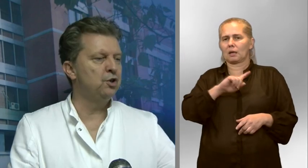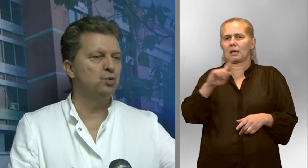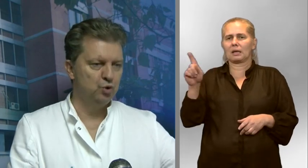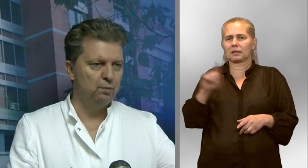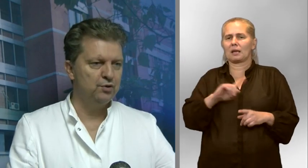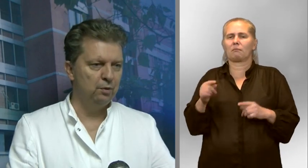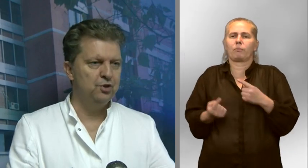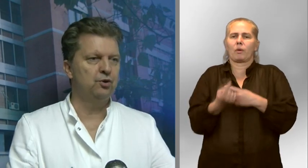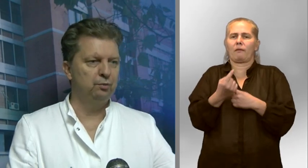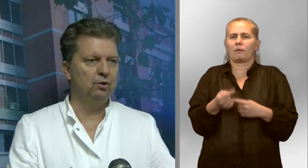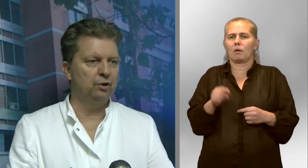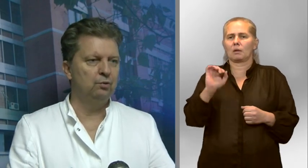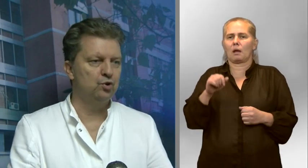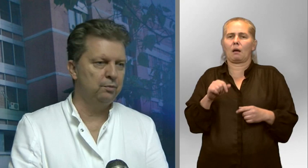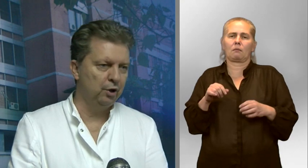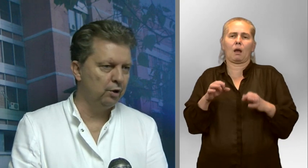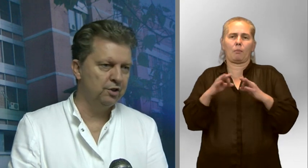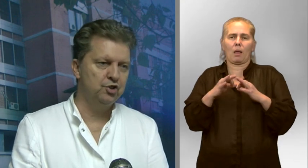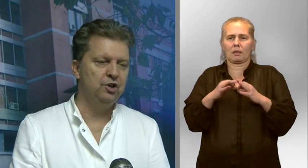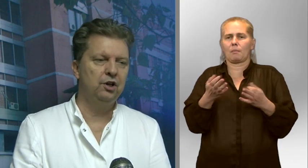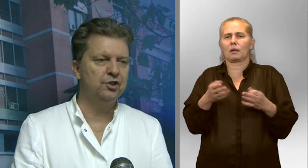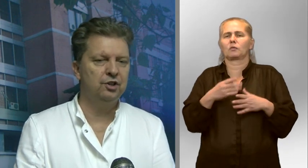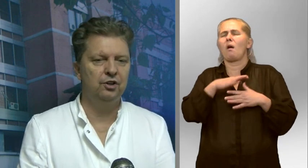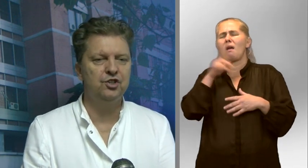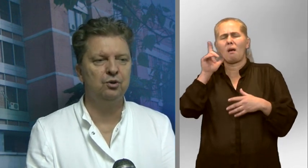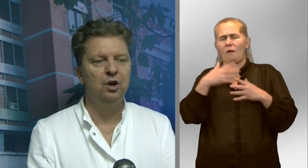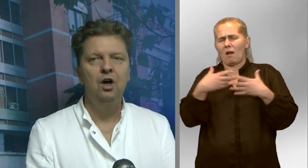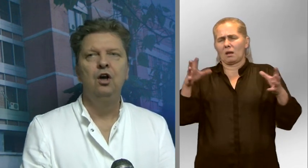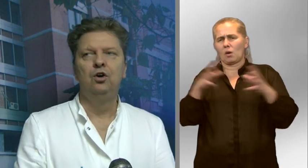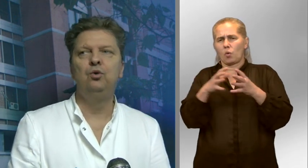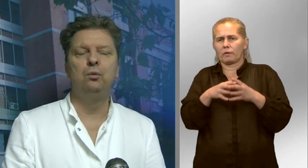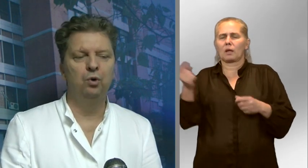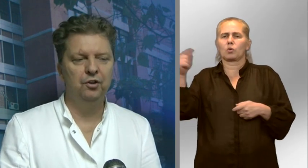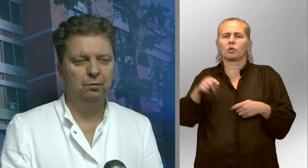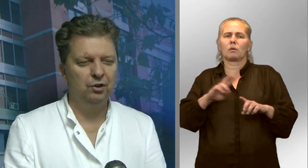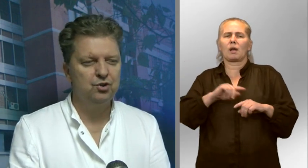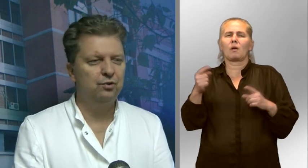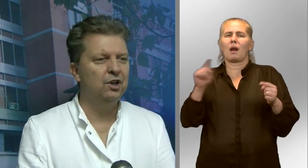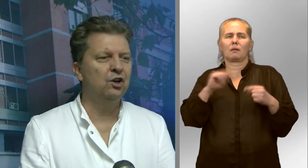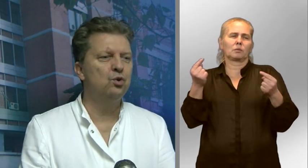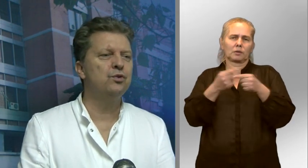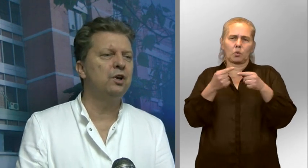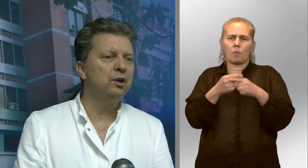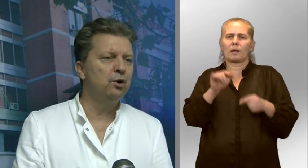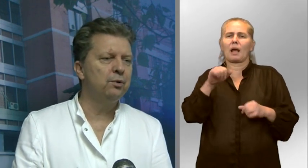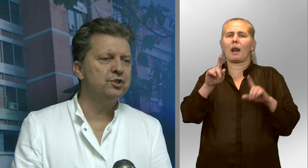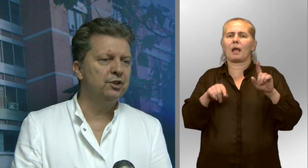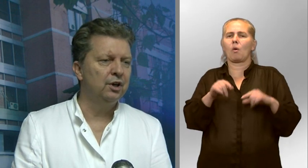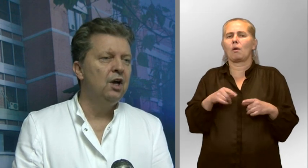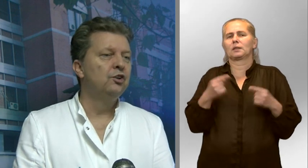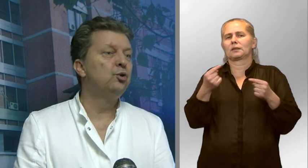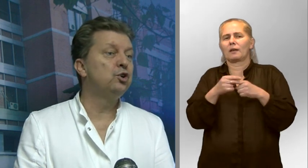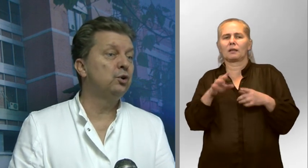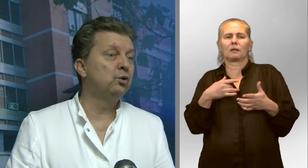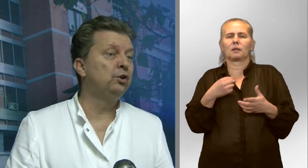svoje mesto, ustupe svoje mesto da bi ušli preko reda. Znači, nikada se nije desilo i u ambulantama gde su velike gužve, veliki broj